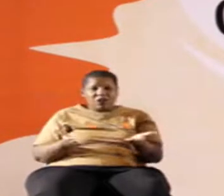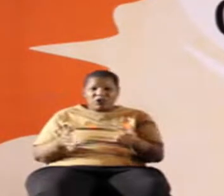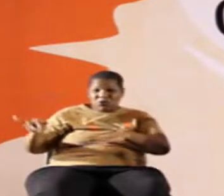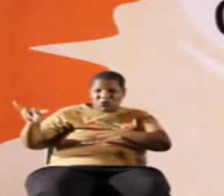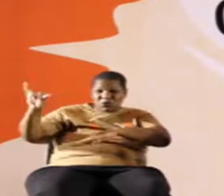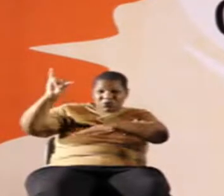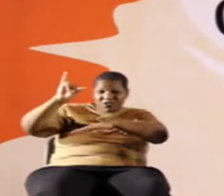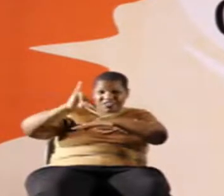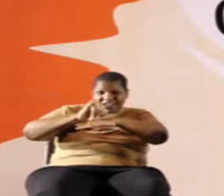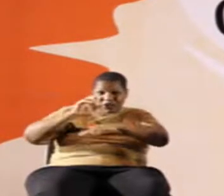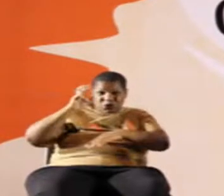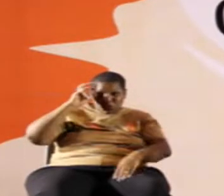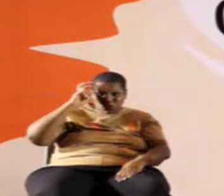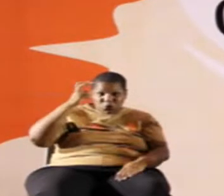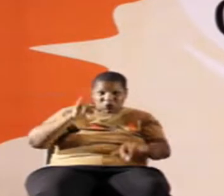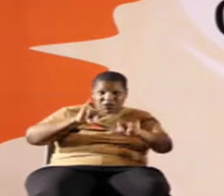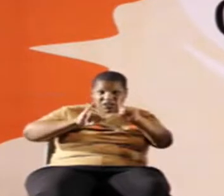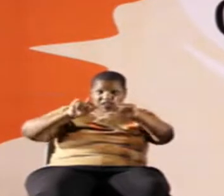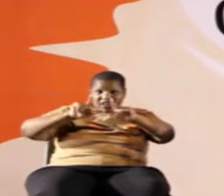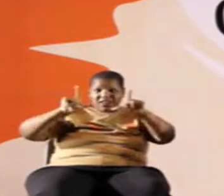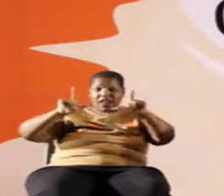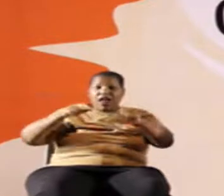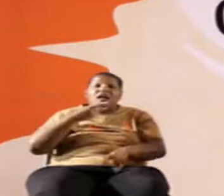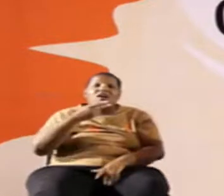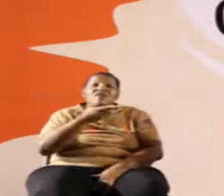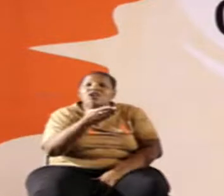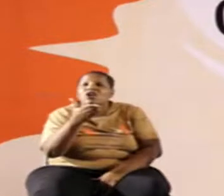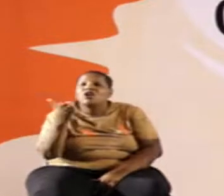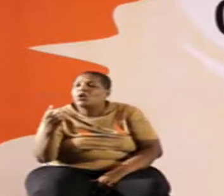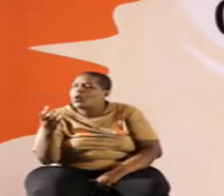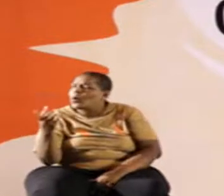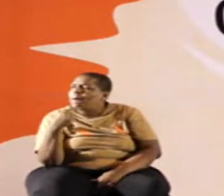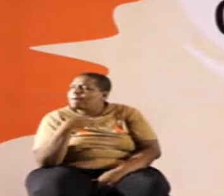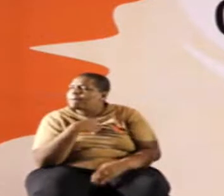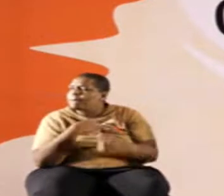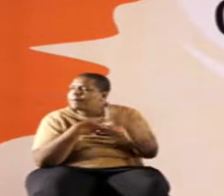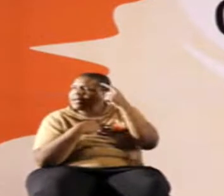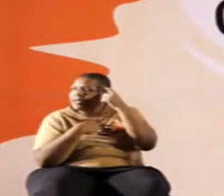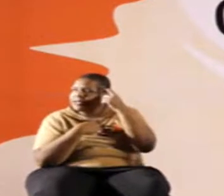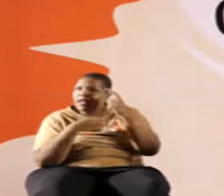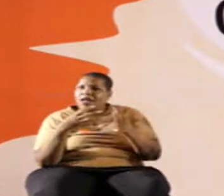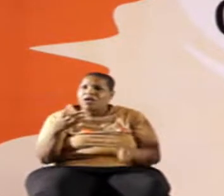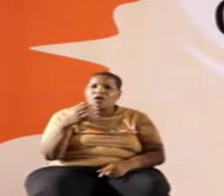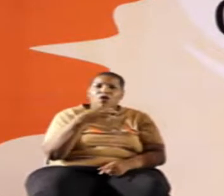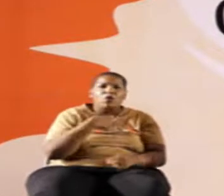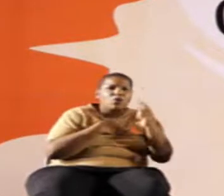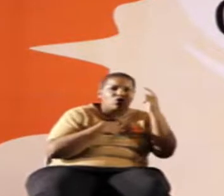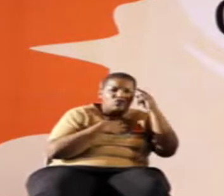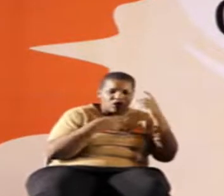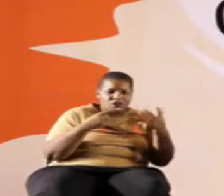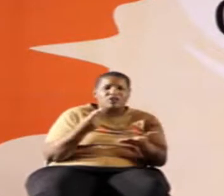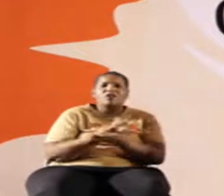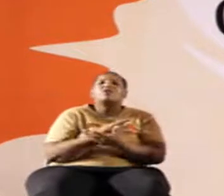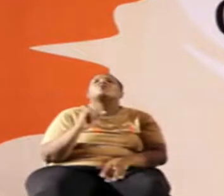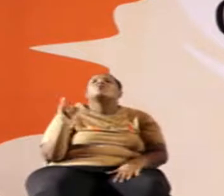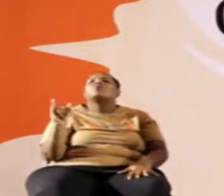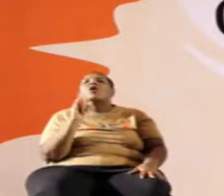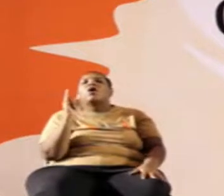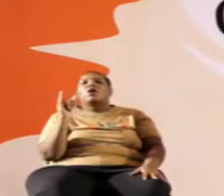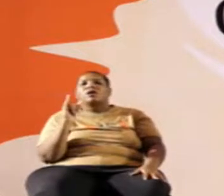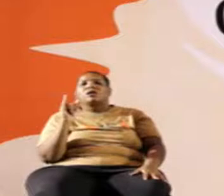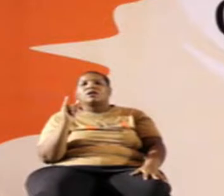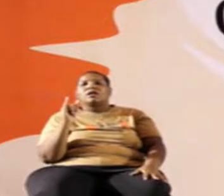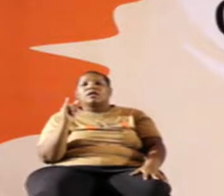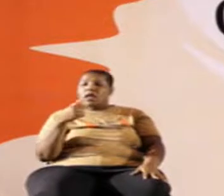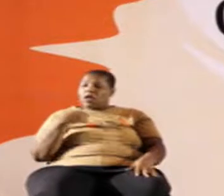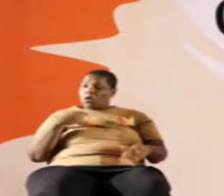do palco da cultura mediática, ela está dizendo que esse modo de pensar, esse modo de agir, importa.